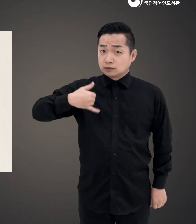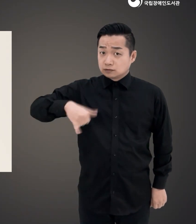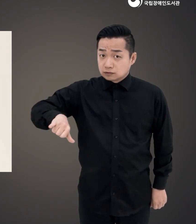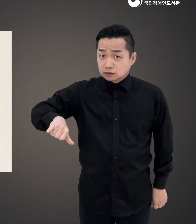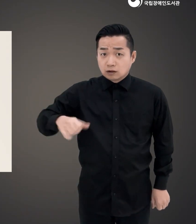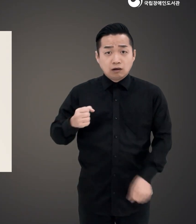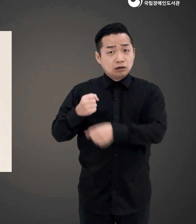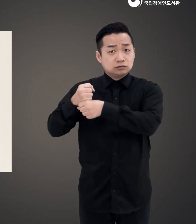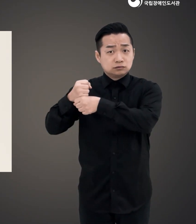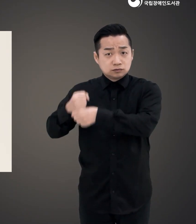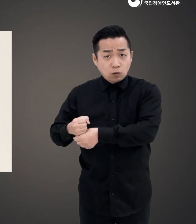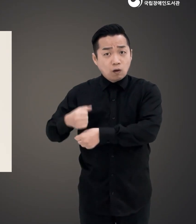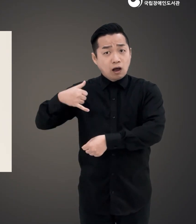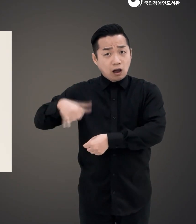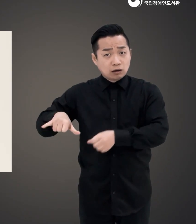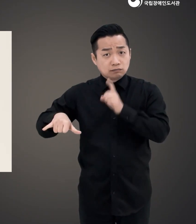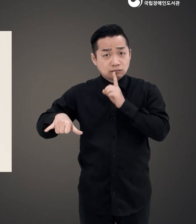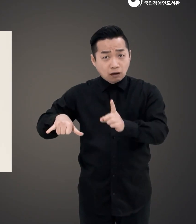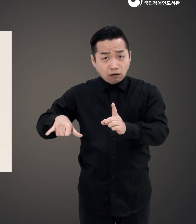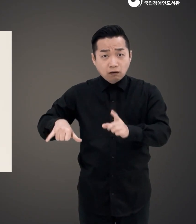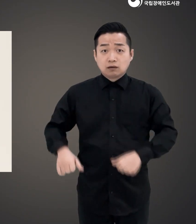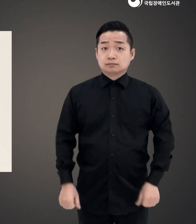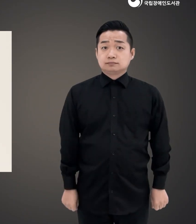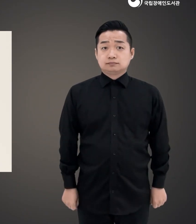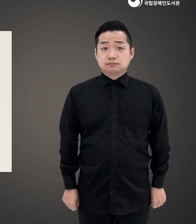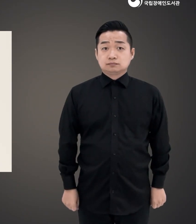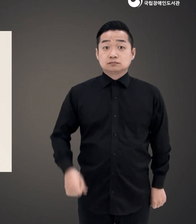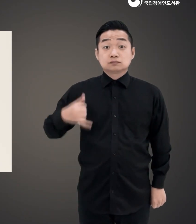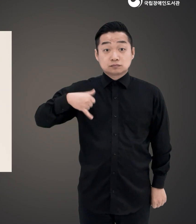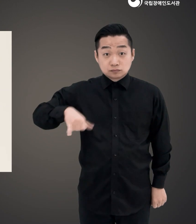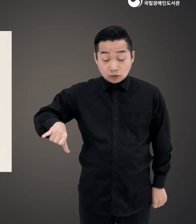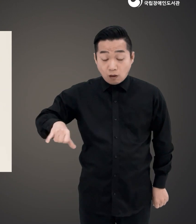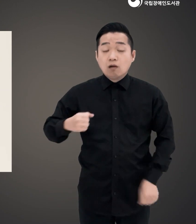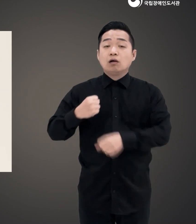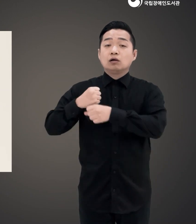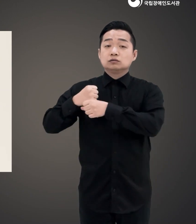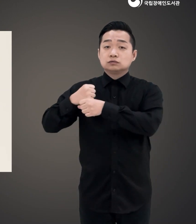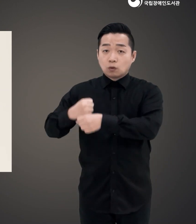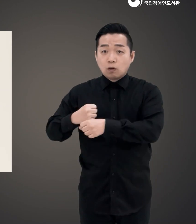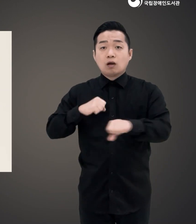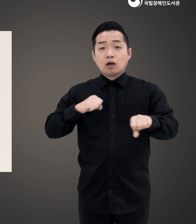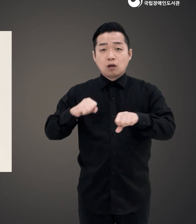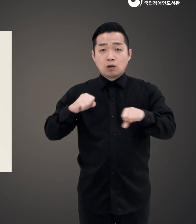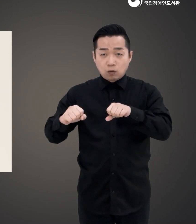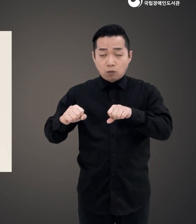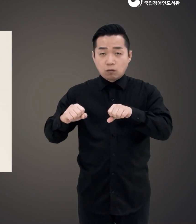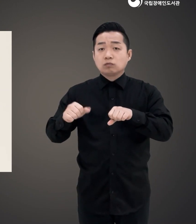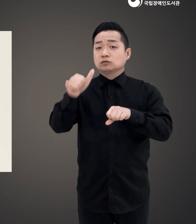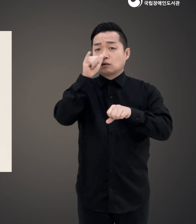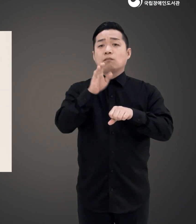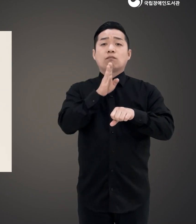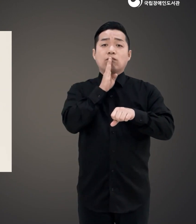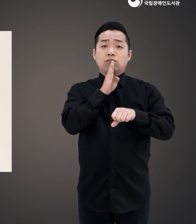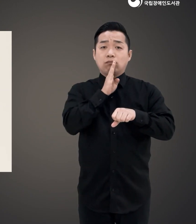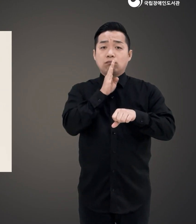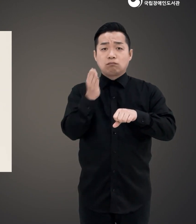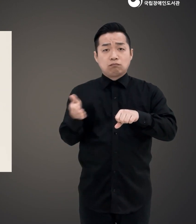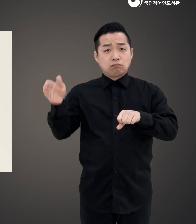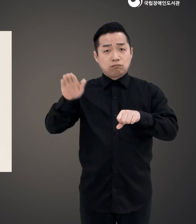내 아이가 의존적인 아이라고? 아이가 의존적인 행동을 보인 것은